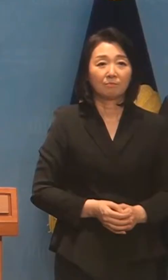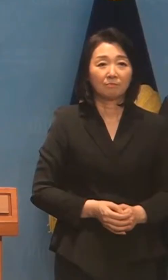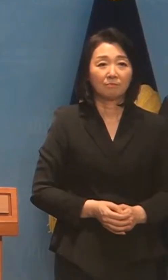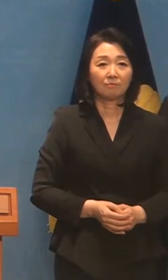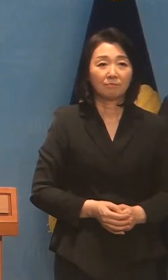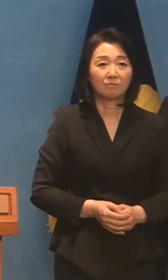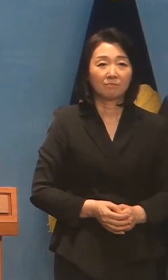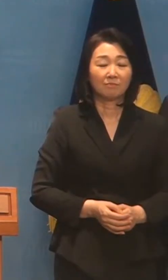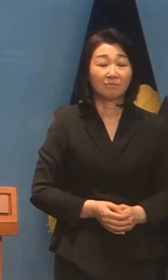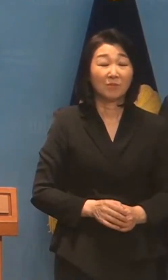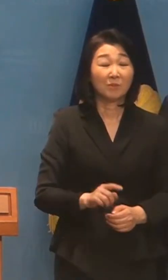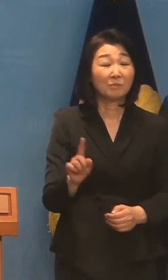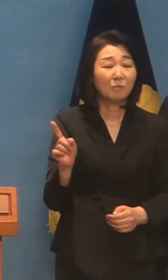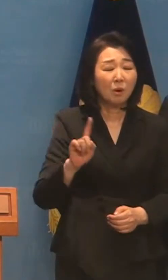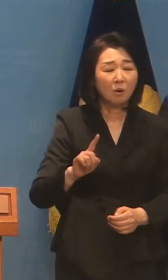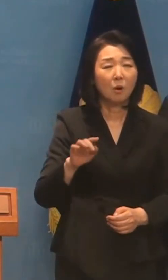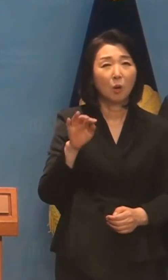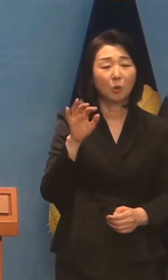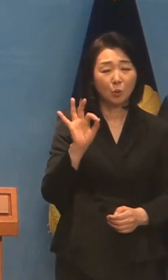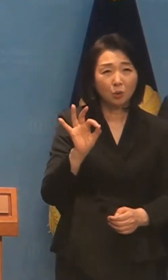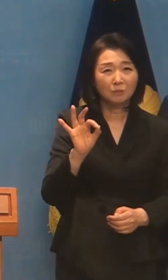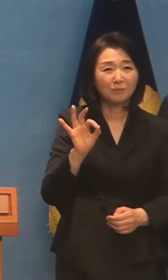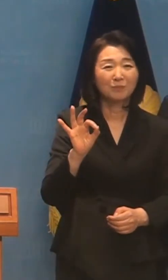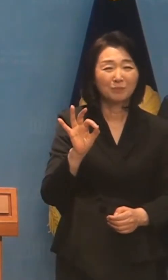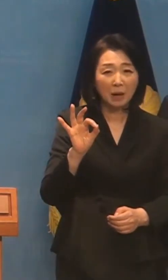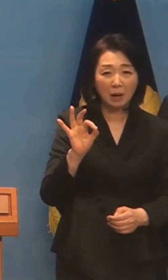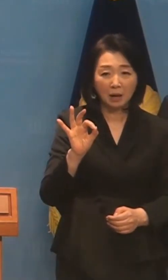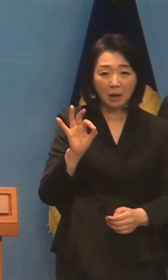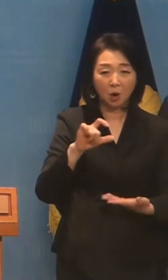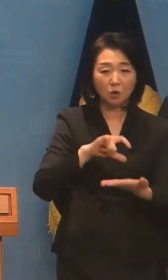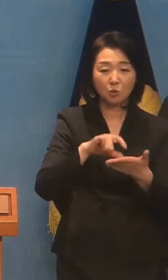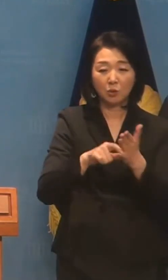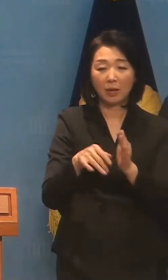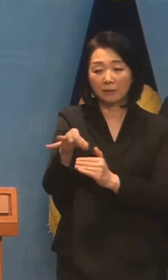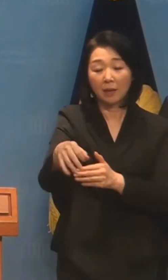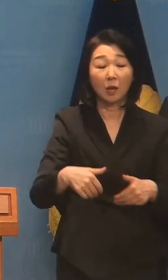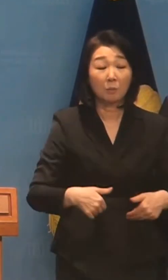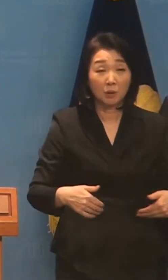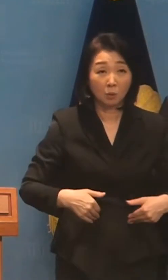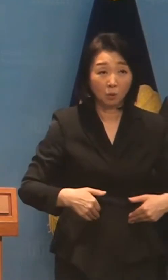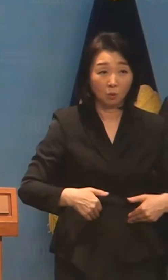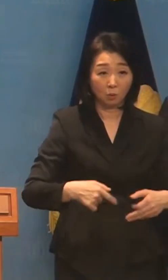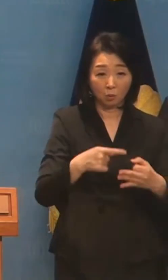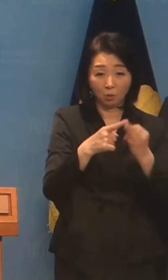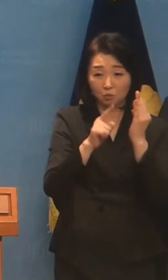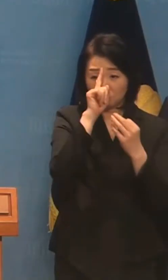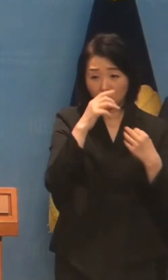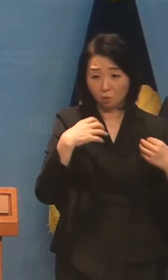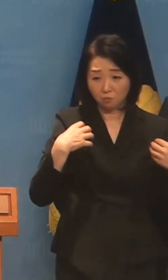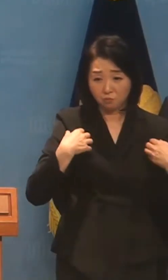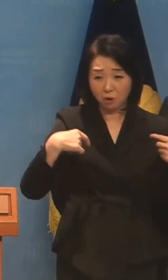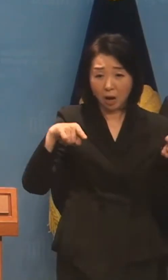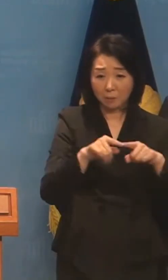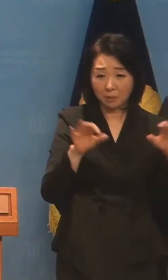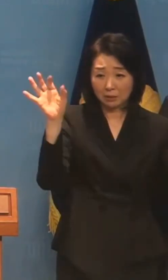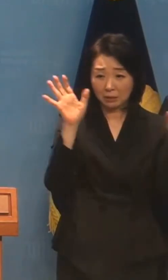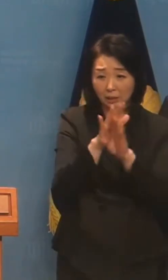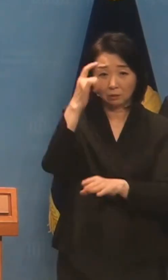바로 종육제입니다. 윤석열과 함께 사라지는 줄 알았던 종육제를